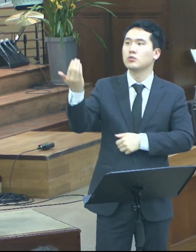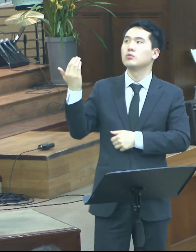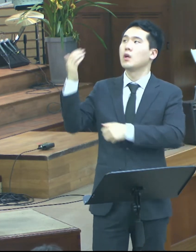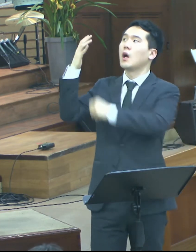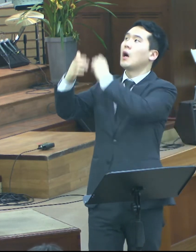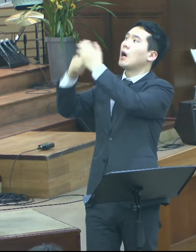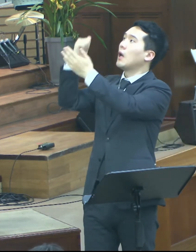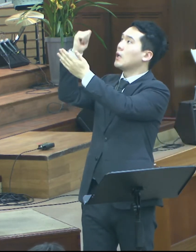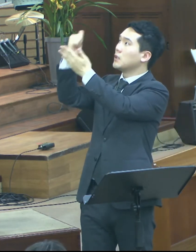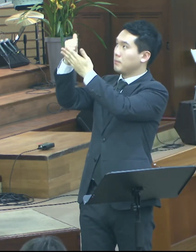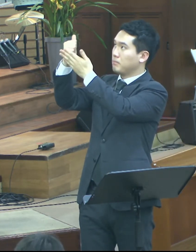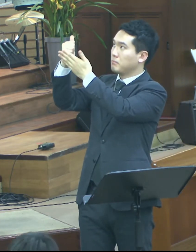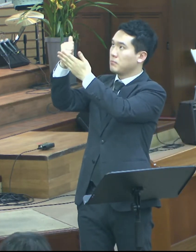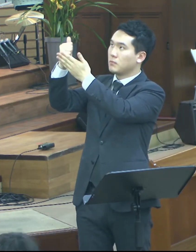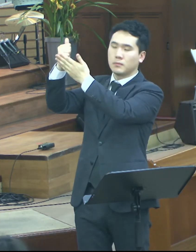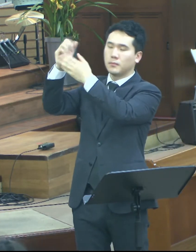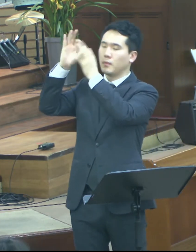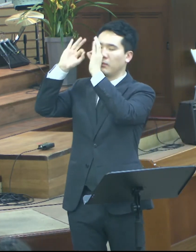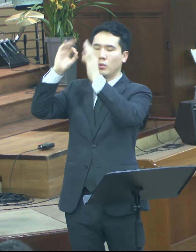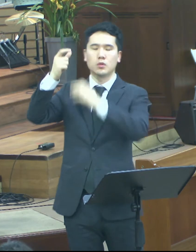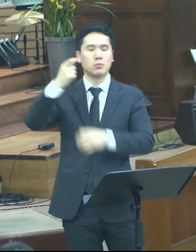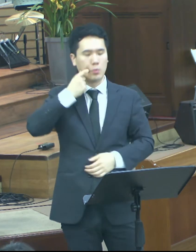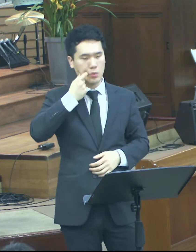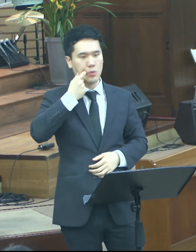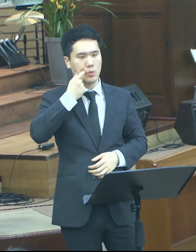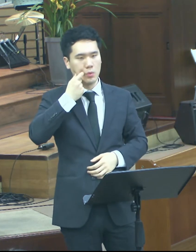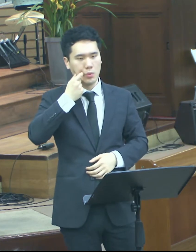굉장히 광야 백성의 한계였죠.